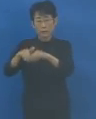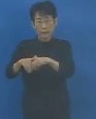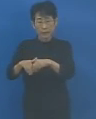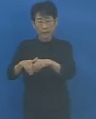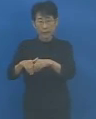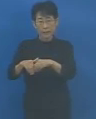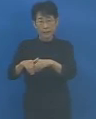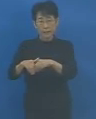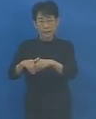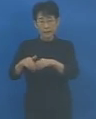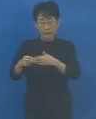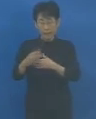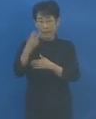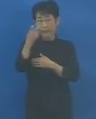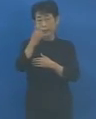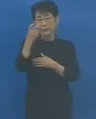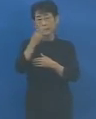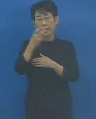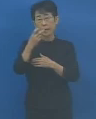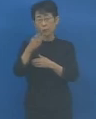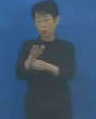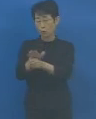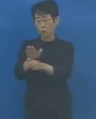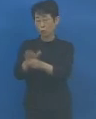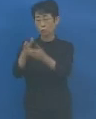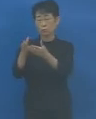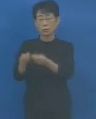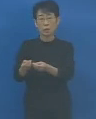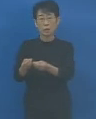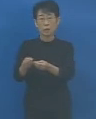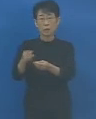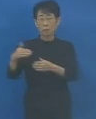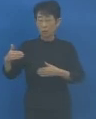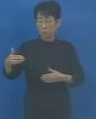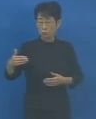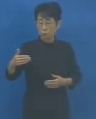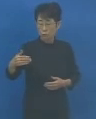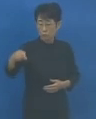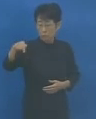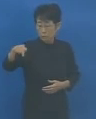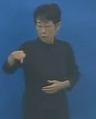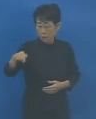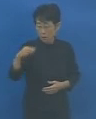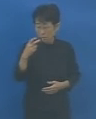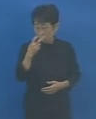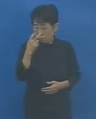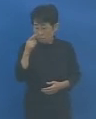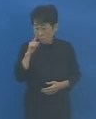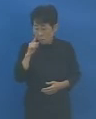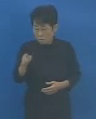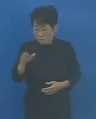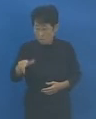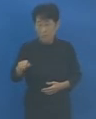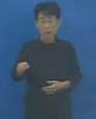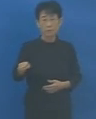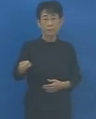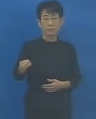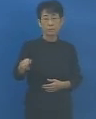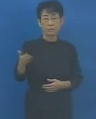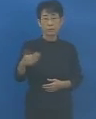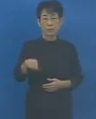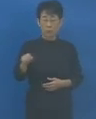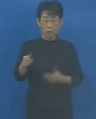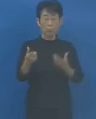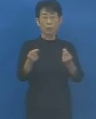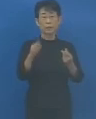をしたりして、進めてきた中で見えてきているということです。まあ、ですから、これについても同